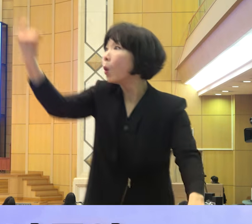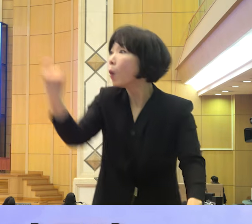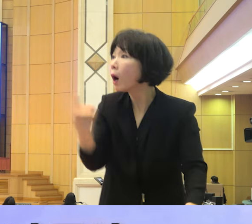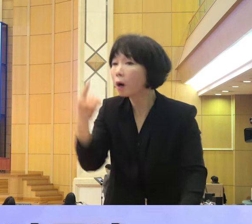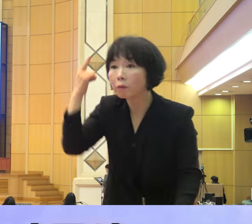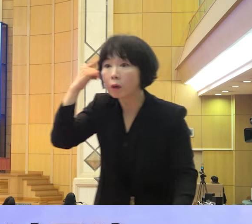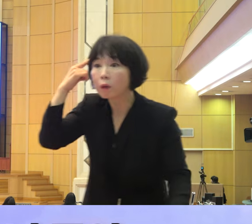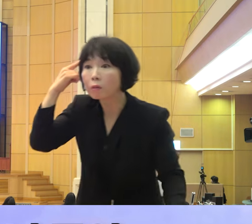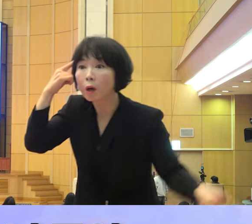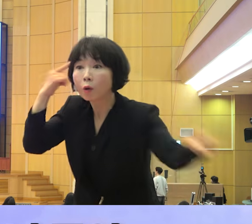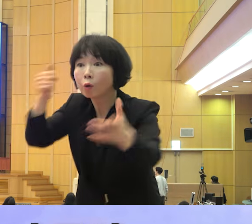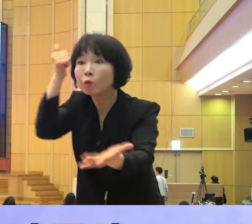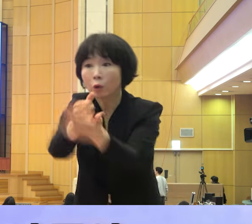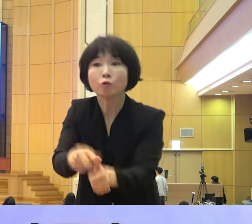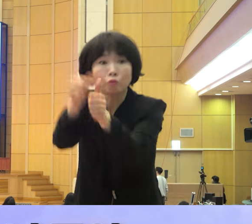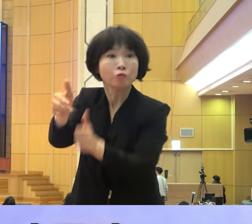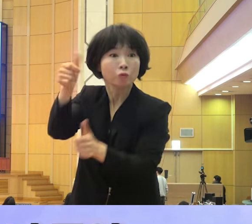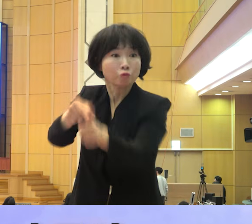죽었다가 살아나는 것,